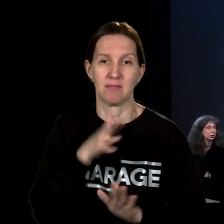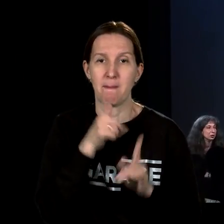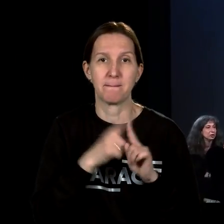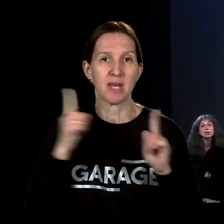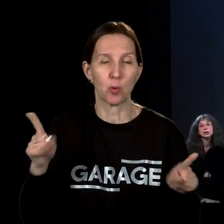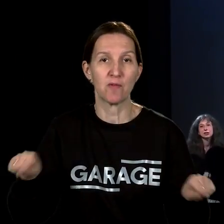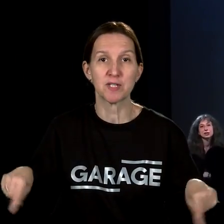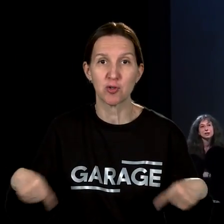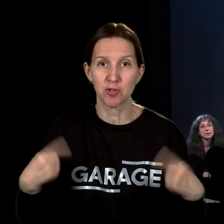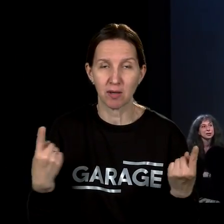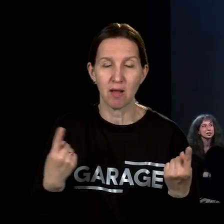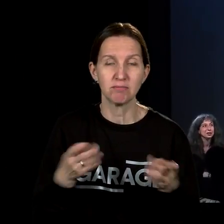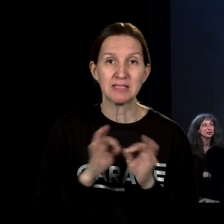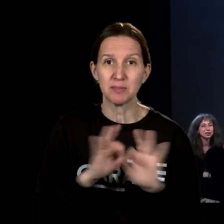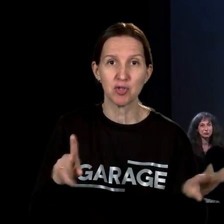эстетику кавайности.